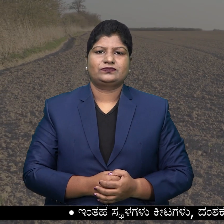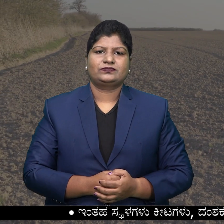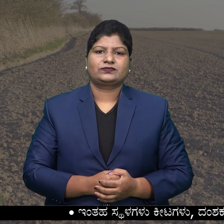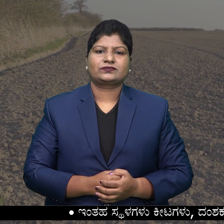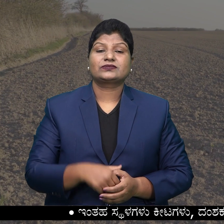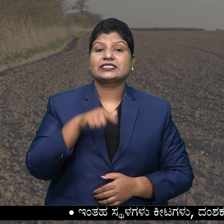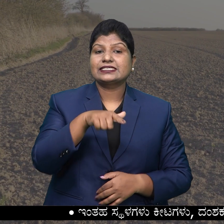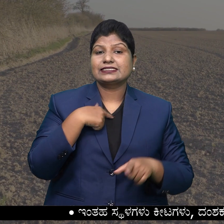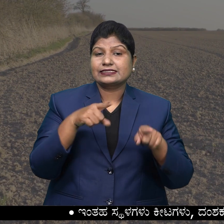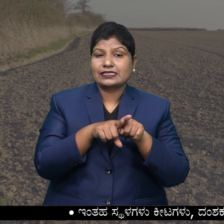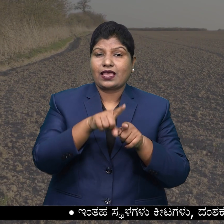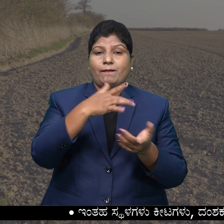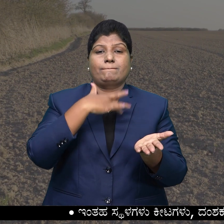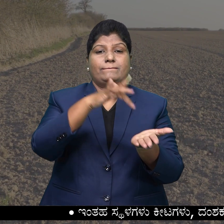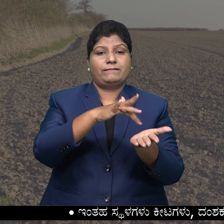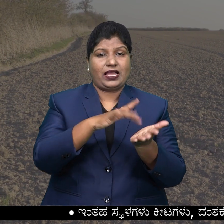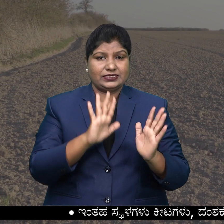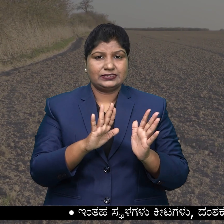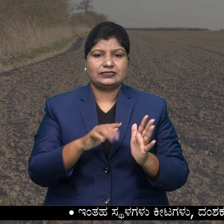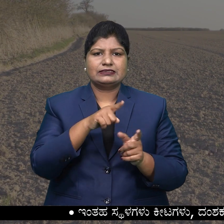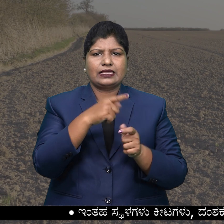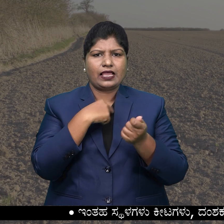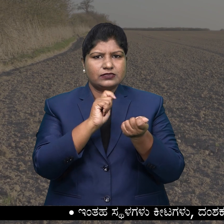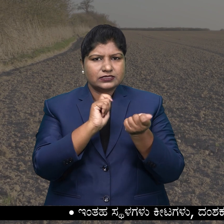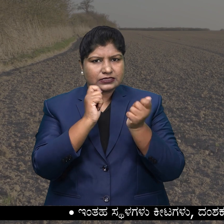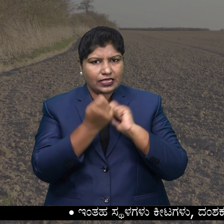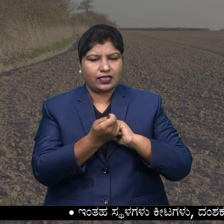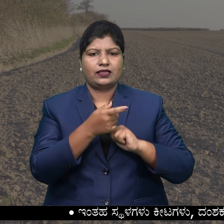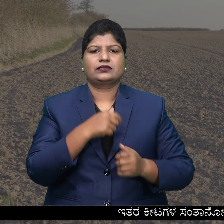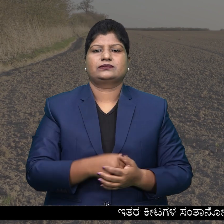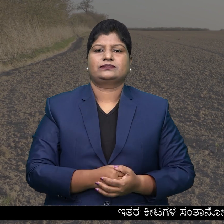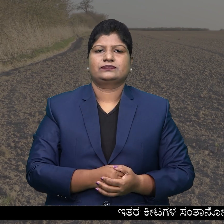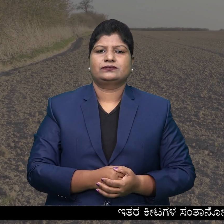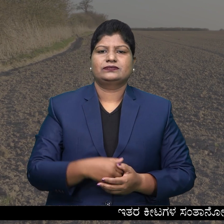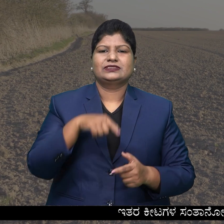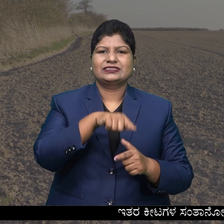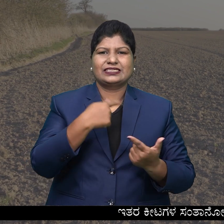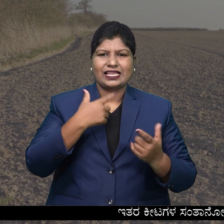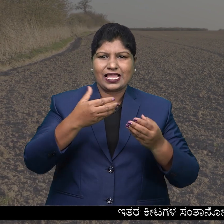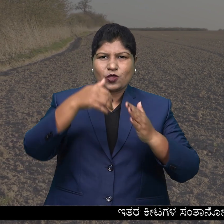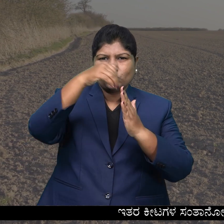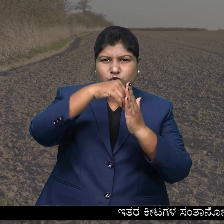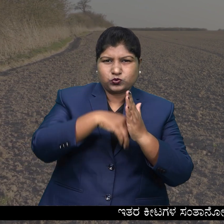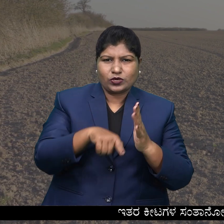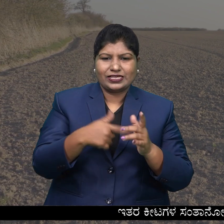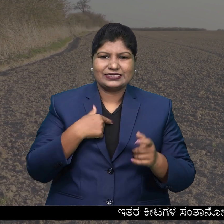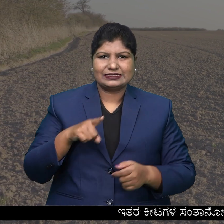ಇಂತಹ ಸ್ಥಳಗಳು ಕೀಟಗಳು, ದಂಶಕಗಳು ಮತ್ತು ಭೂಮಿಯನ್ನ ಕಲುಷಿತಗೊಳಿಸುವ ಇತರ ಕೀಟಗಳ ಸಂತಾನೋತ್ಪತ್ತಿ ಕೇಂದ್ರವಾಗಿ